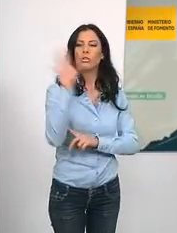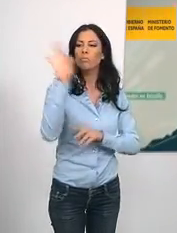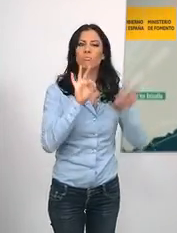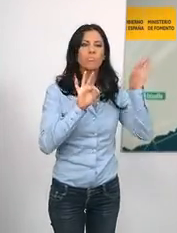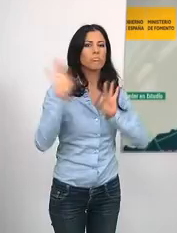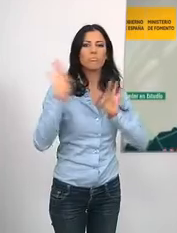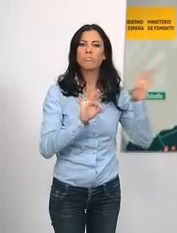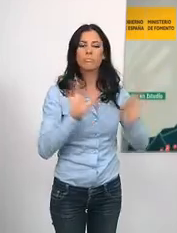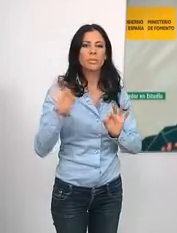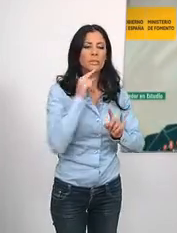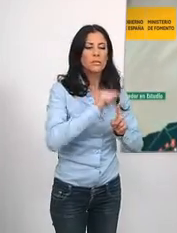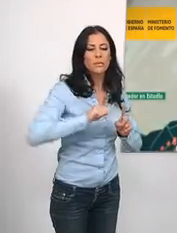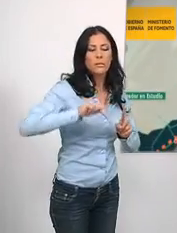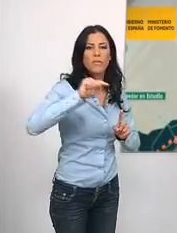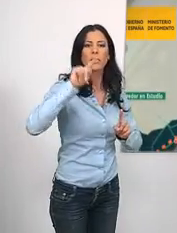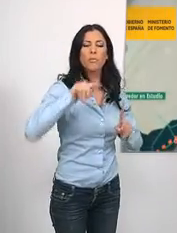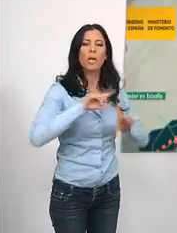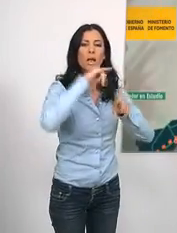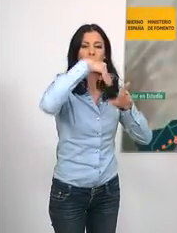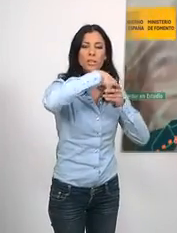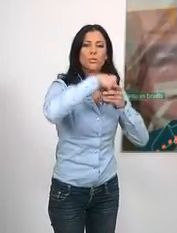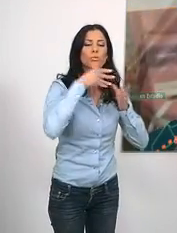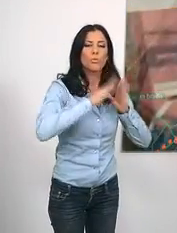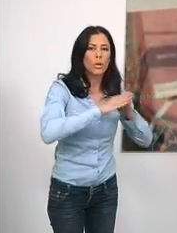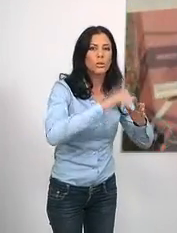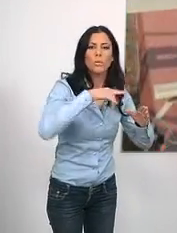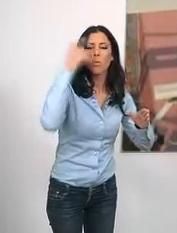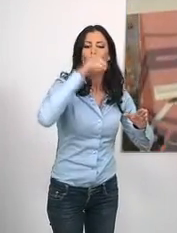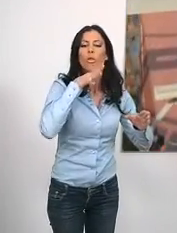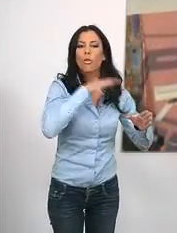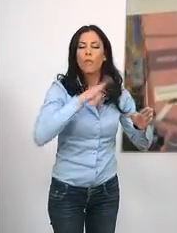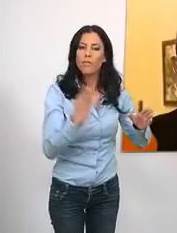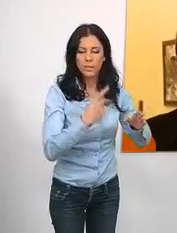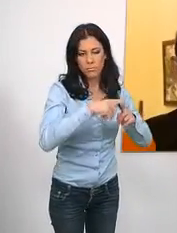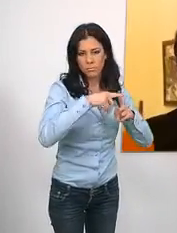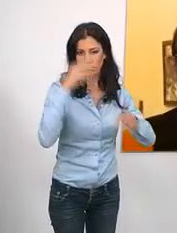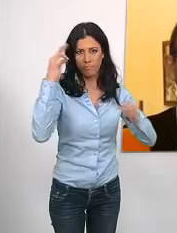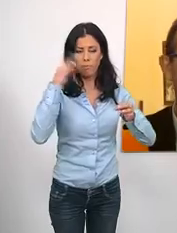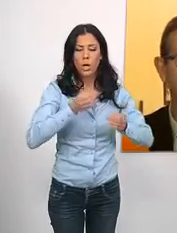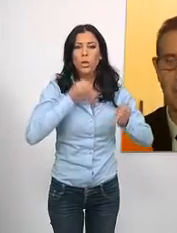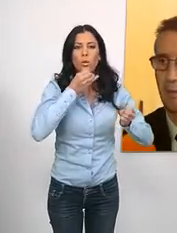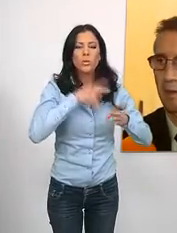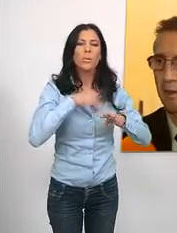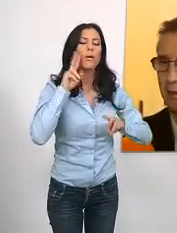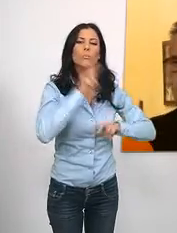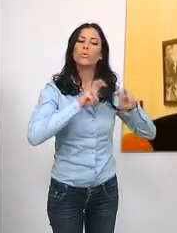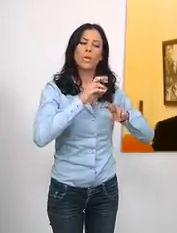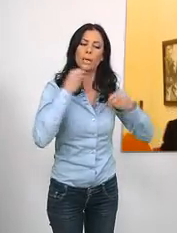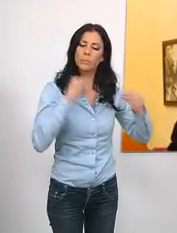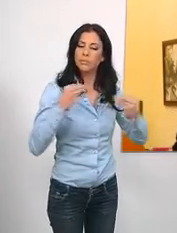tráficos jenos en el conjunto de puertos y municipios Implicados En el documento se demostrará la rentabilidad